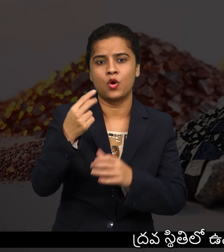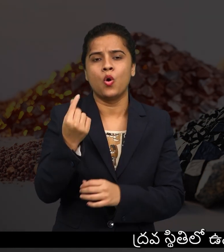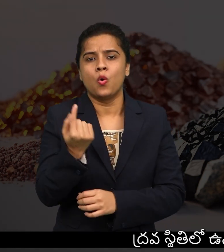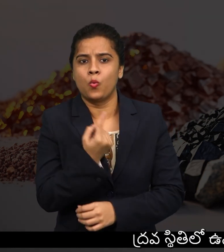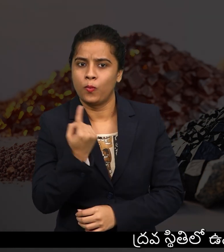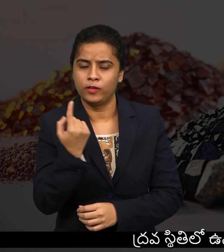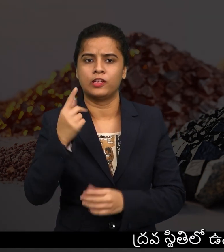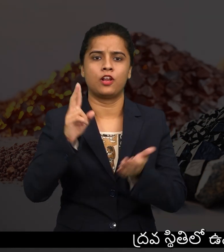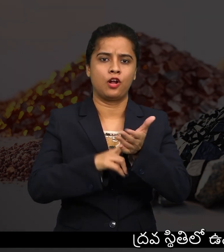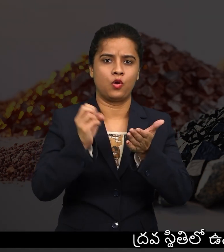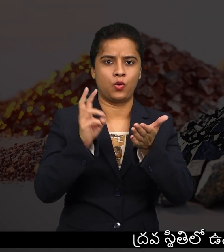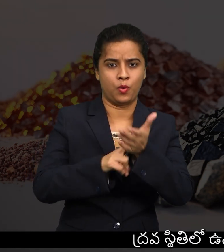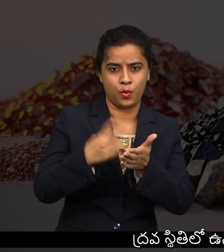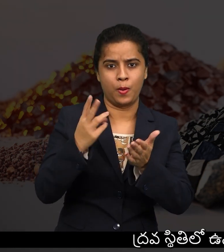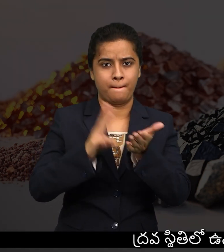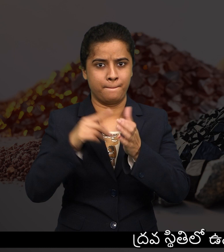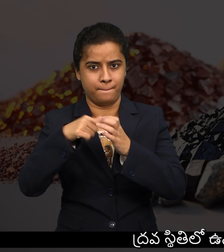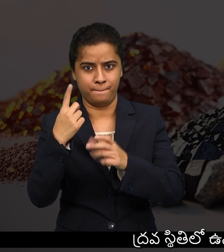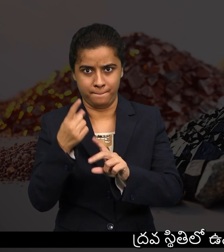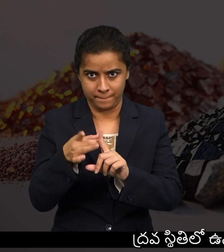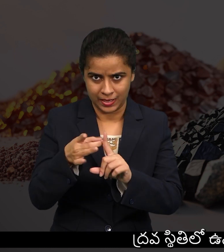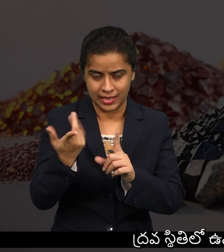ఏకైక నాన్ మెటల్ బ్రోమిన్.